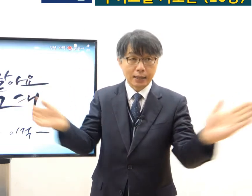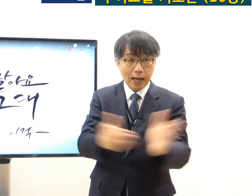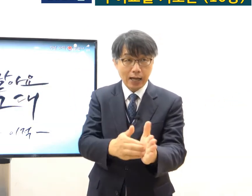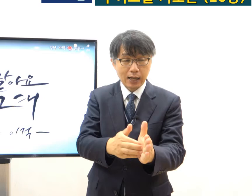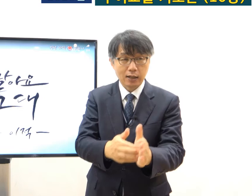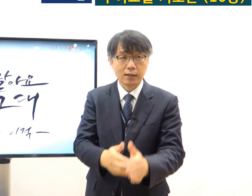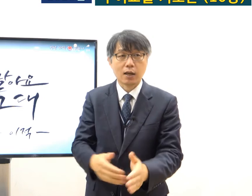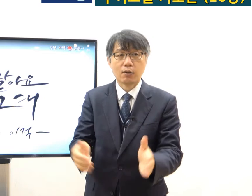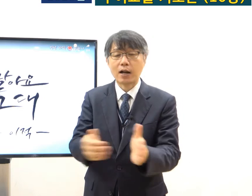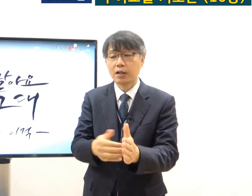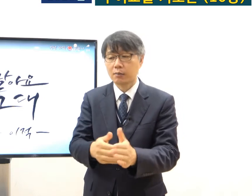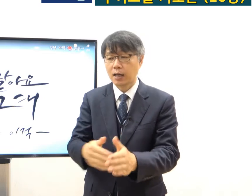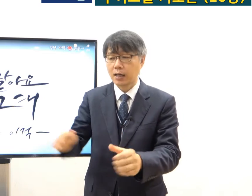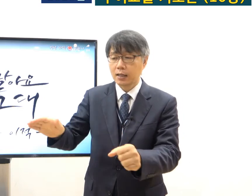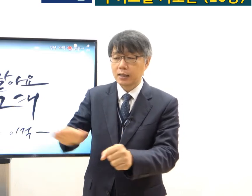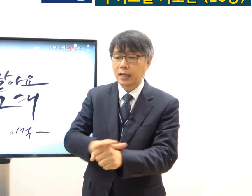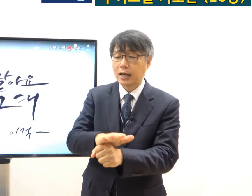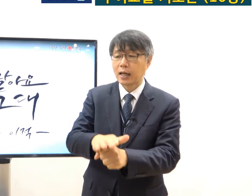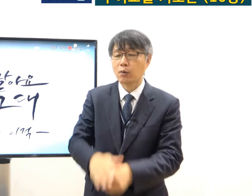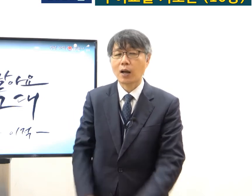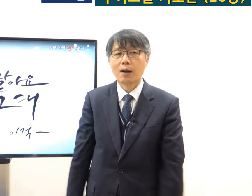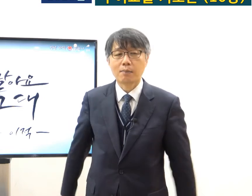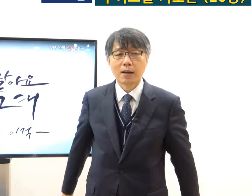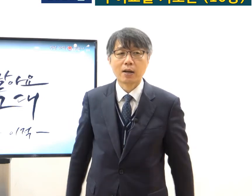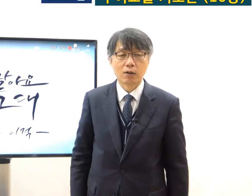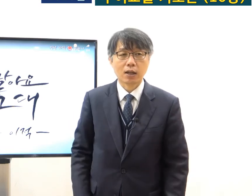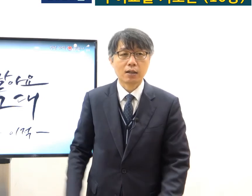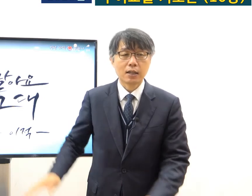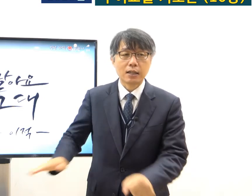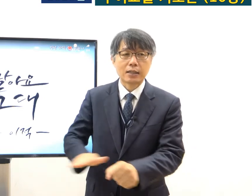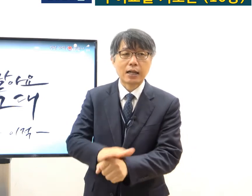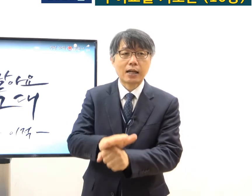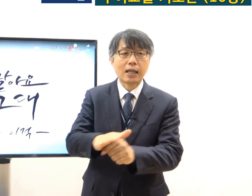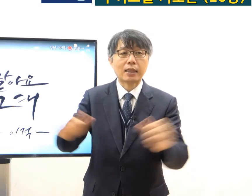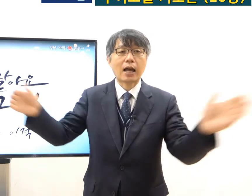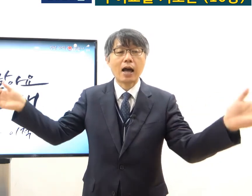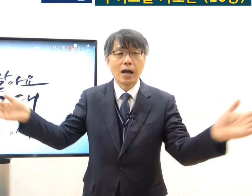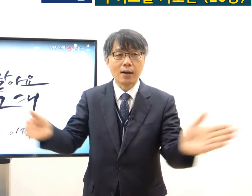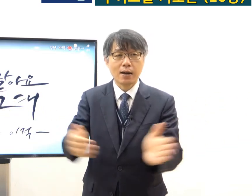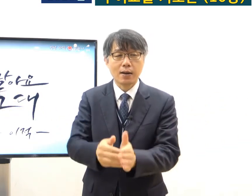사랑했다. 이게 과거형입니다. 사랑했노라 말해요. 이렇게 사랑했다